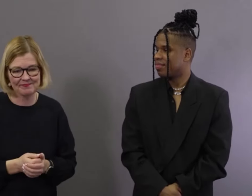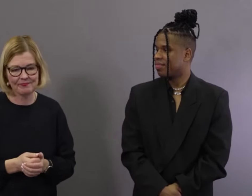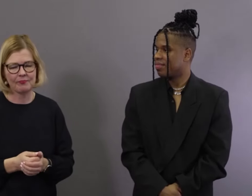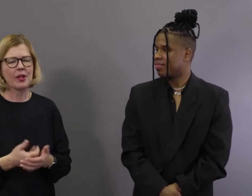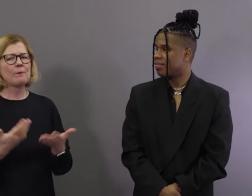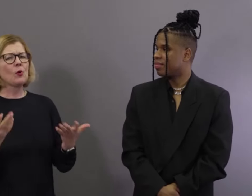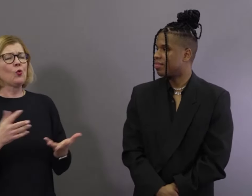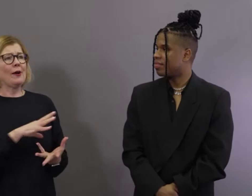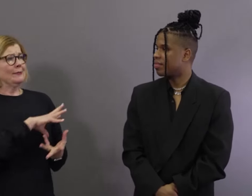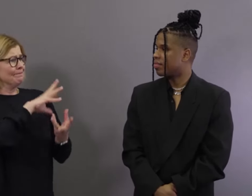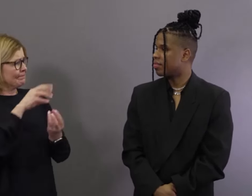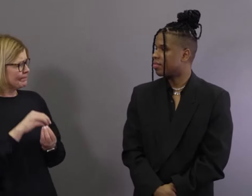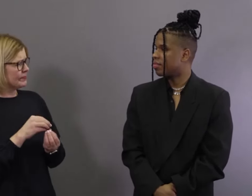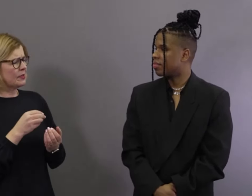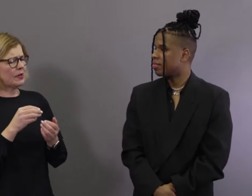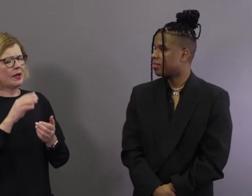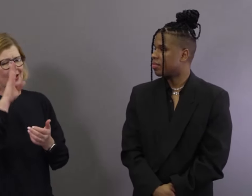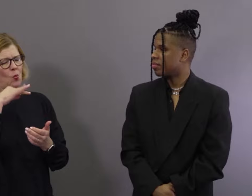cha-cha-cha-esityksen viittomisesta.